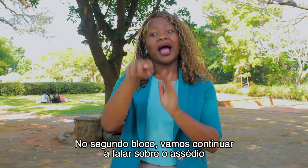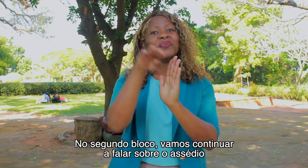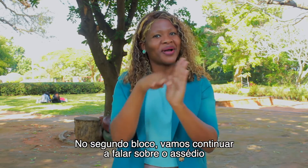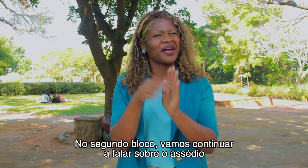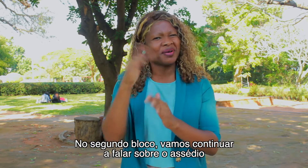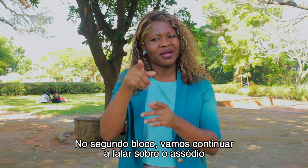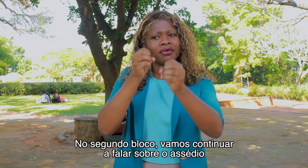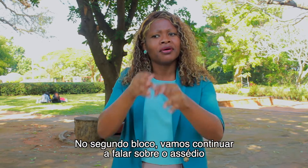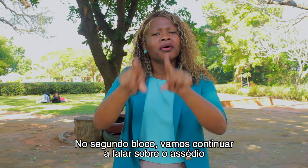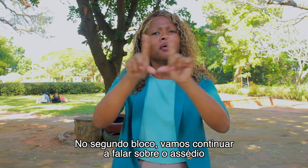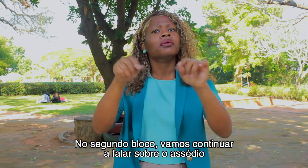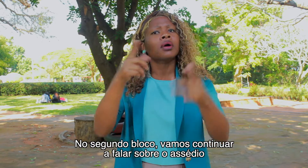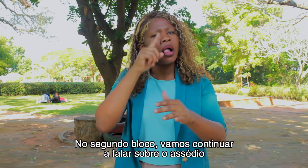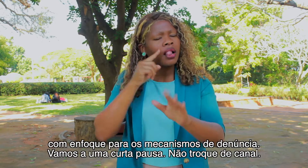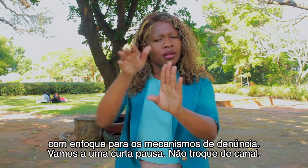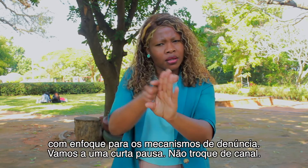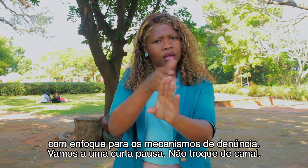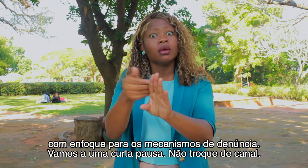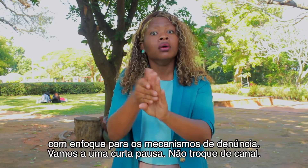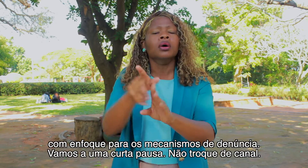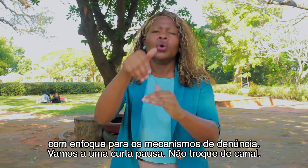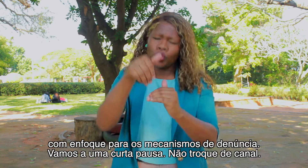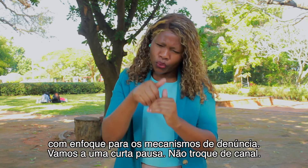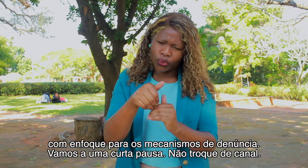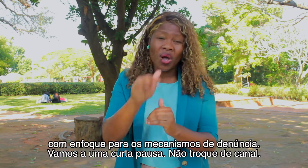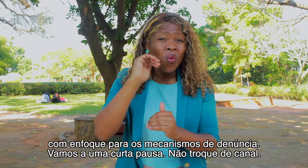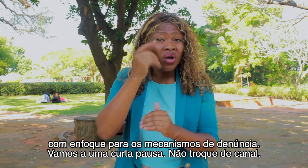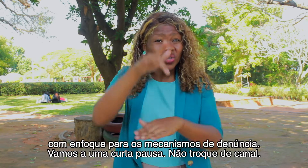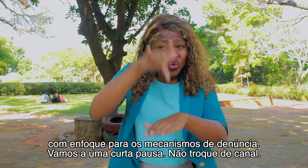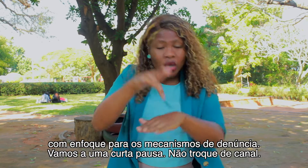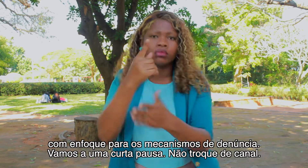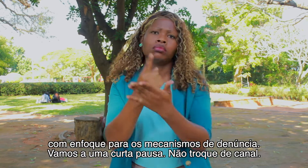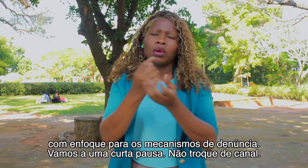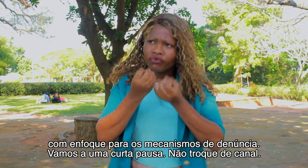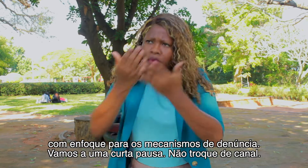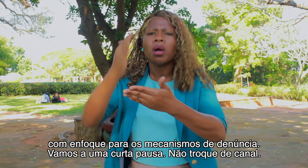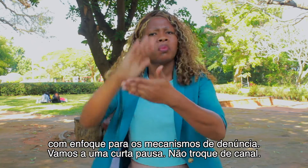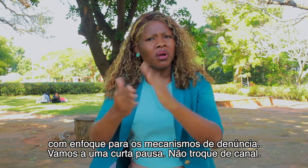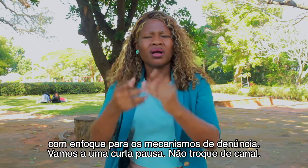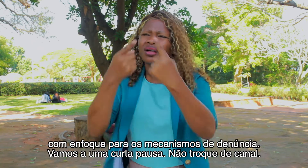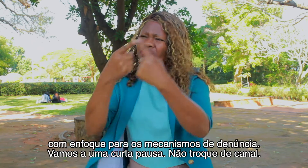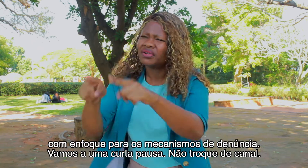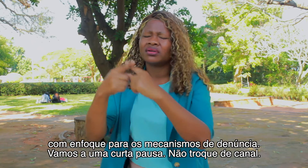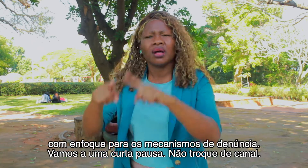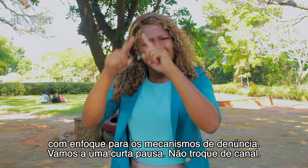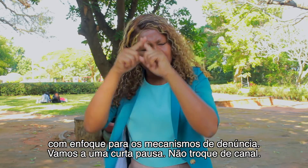vamos continuar a falar sobre o assédio, com enfoque para os mecanismos de denúncia. Vamos a uma curta pausa, não troque de canal.